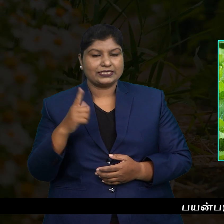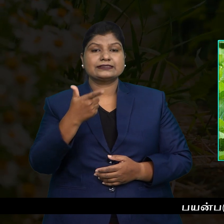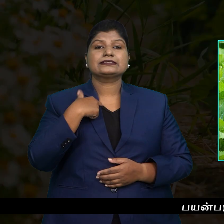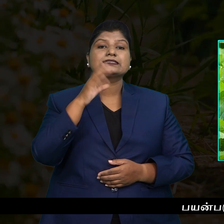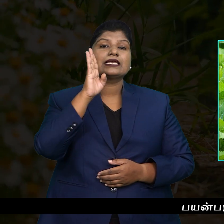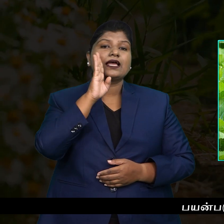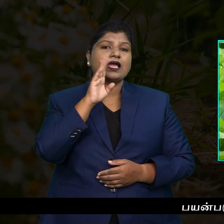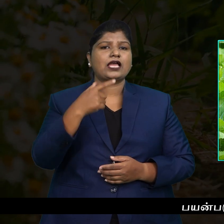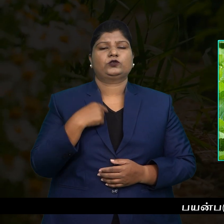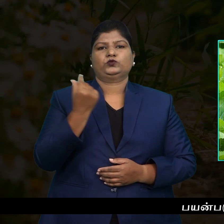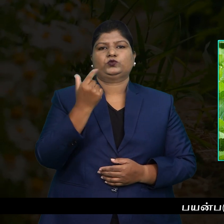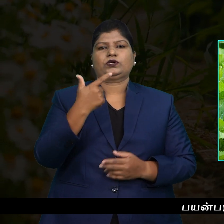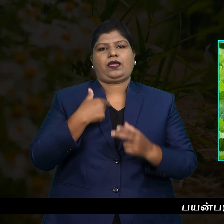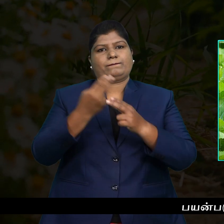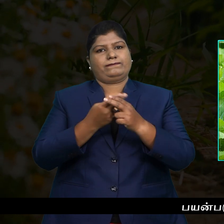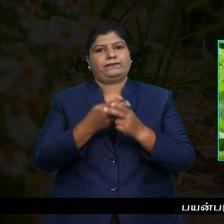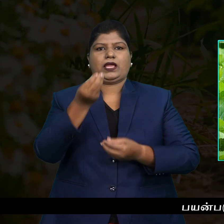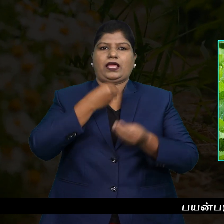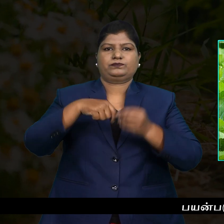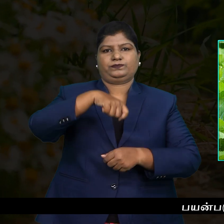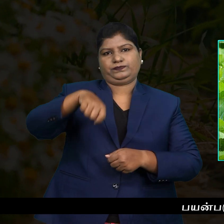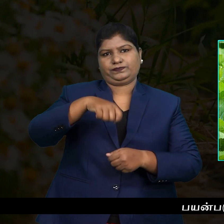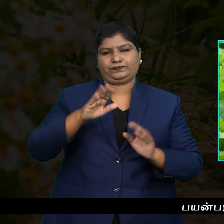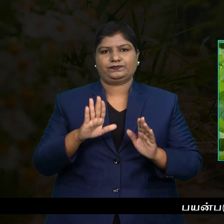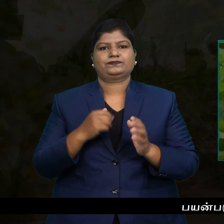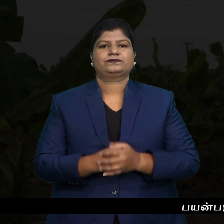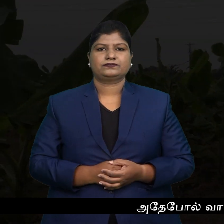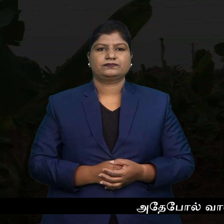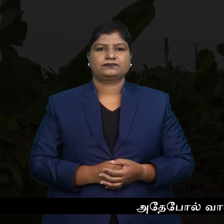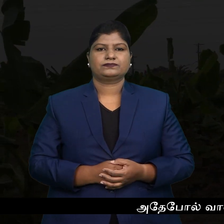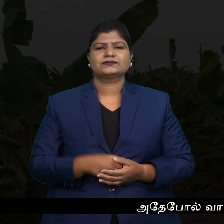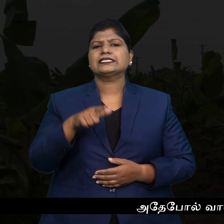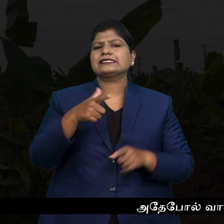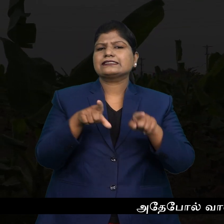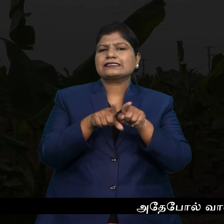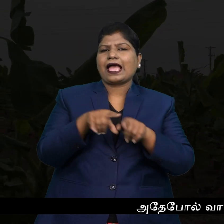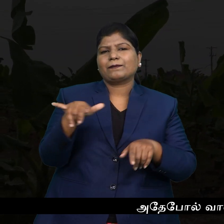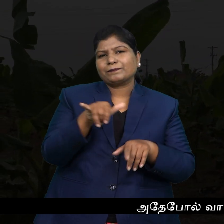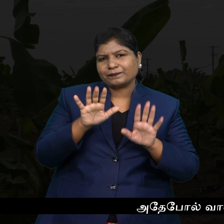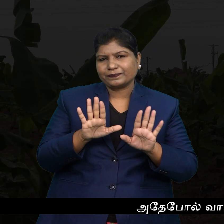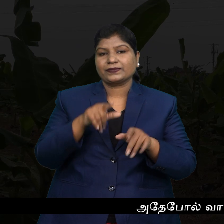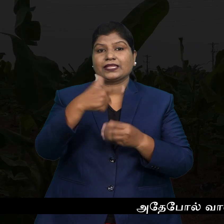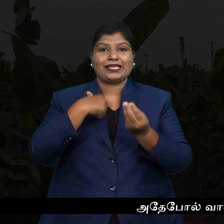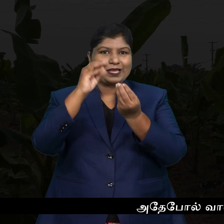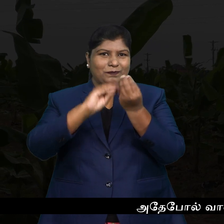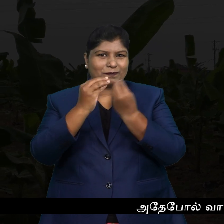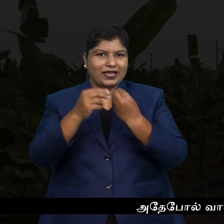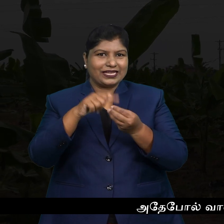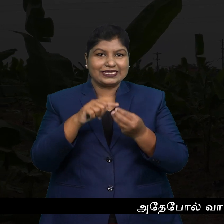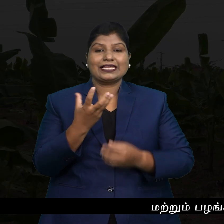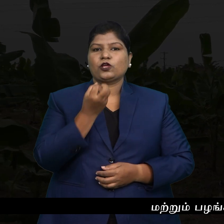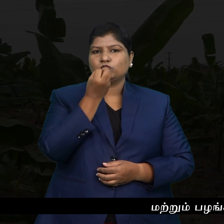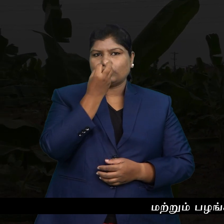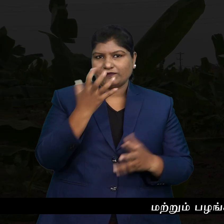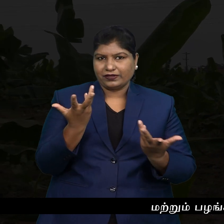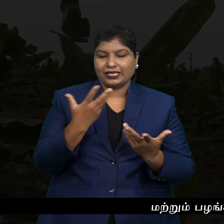பயன்படுத்தப்படுகின்றன. அதேபோல் வாழையில் பூக்கள், தண்டுகள்